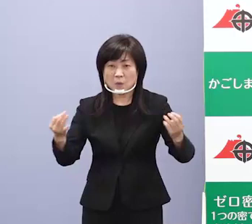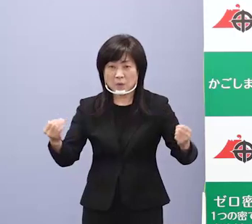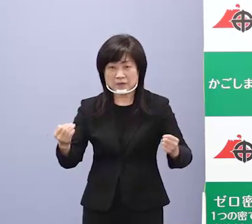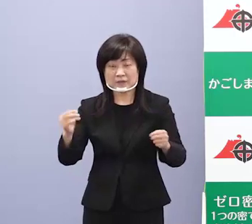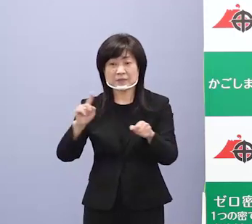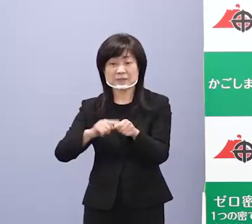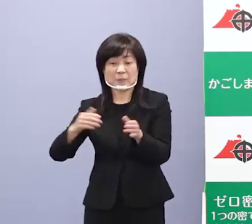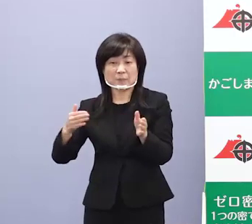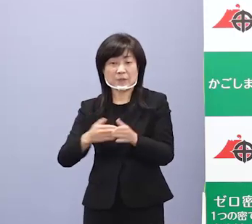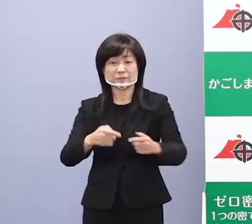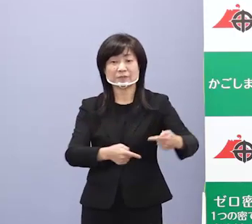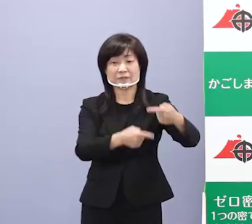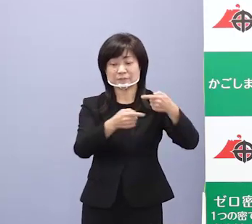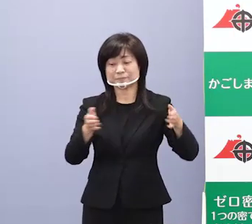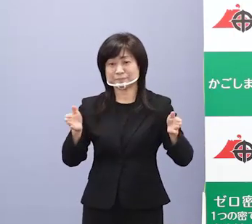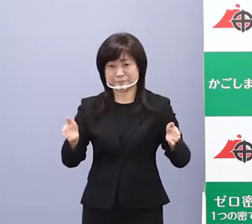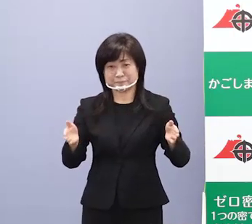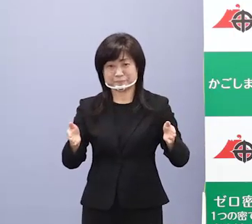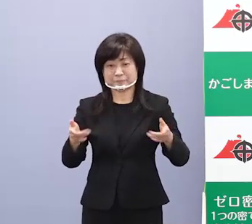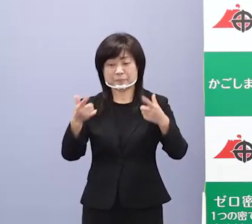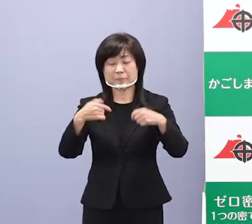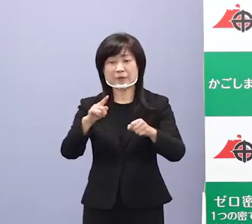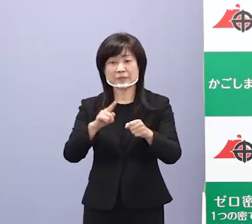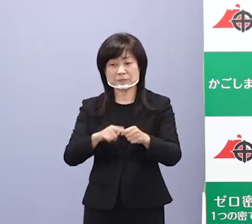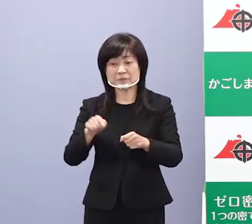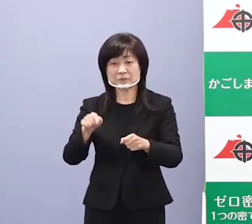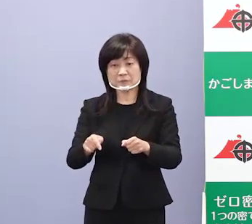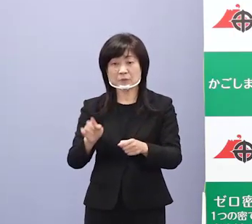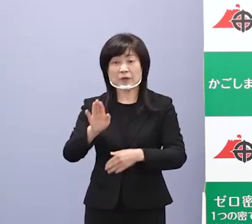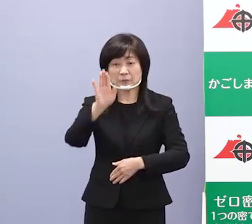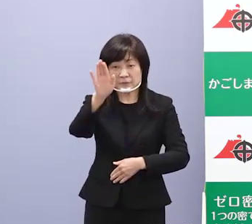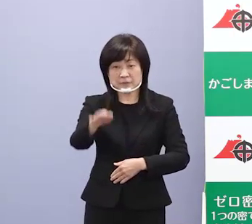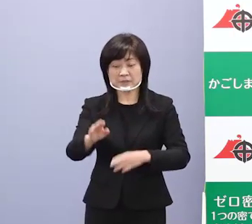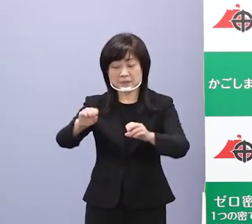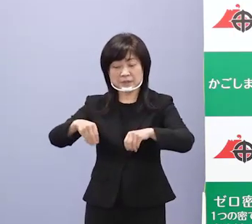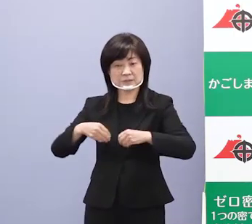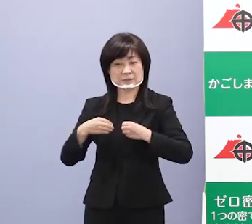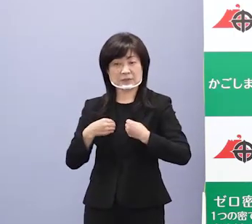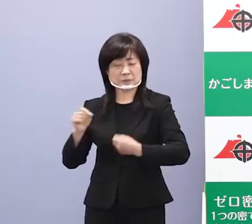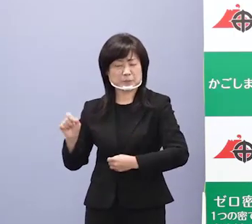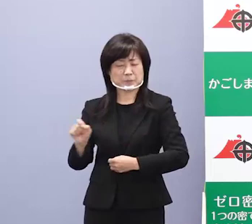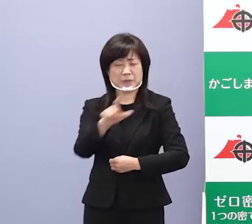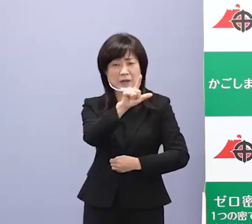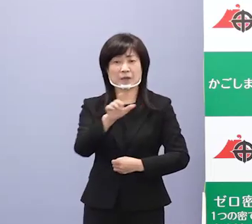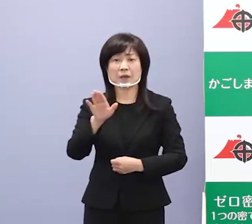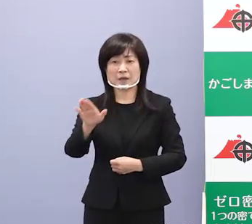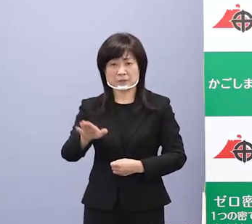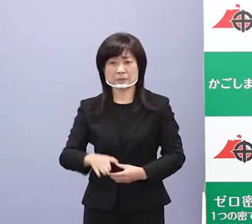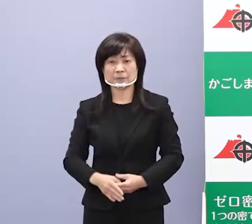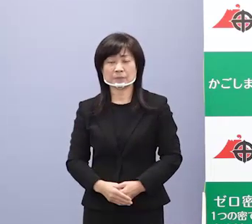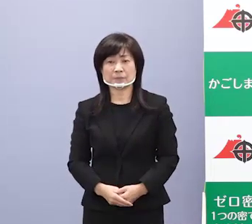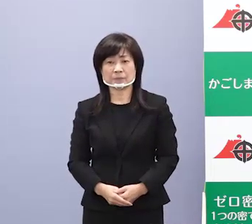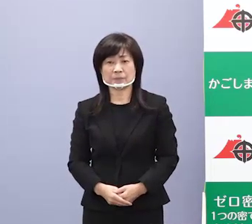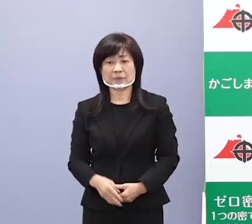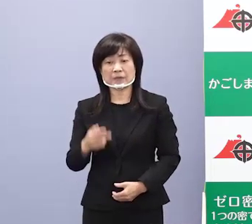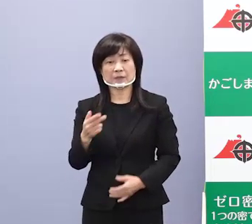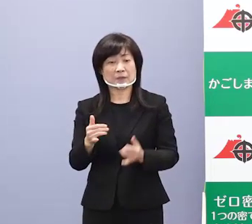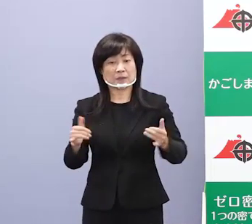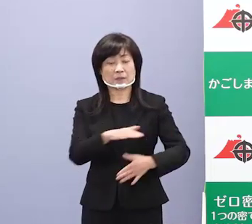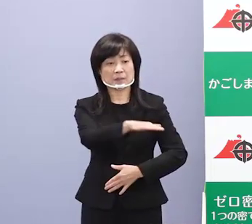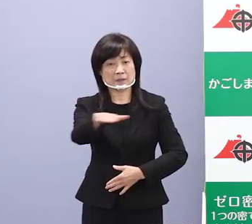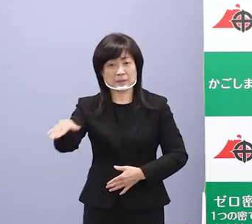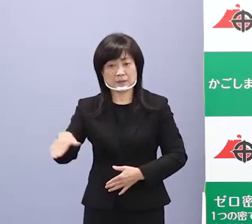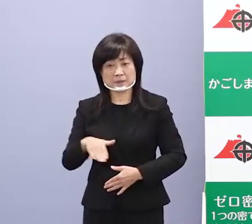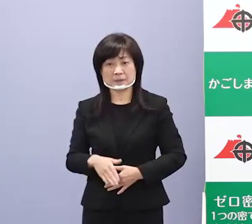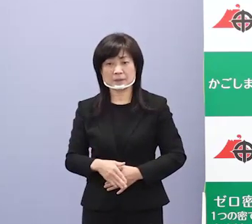ます。例年、年末年始の後に感染者の増加が見られることから、市民の皆さんにおかれ